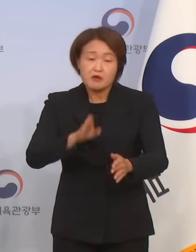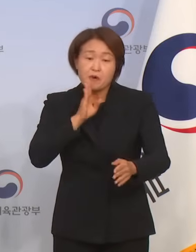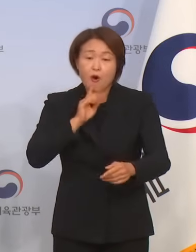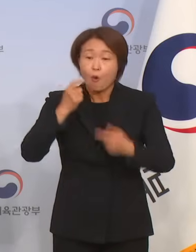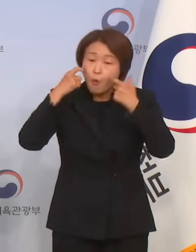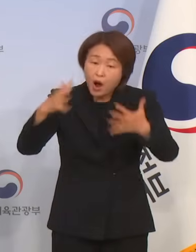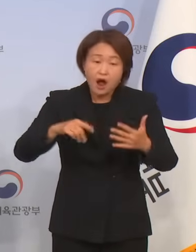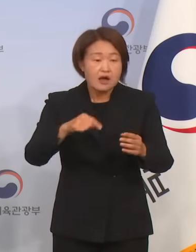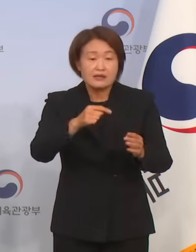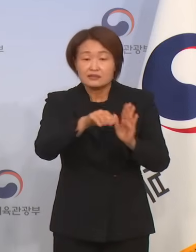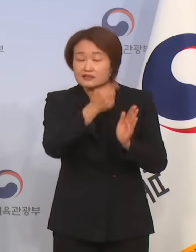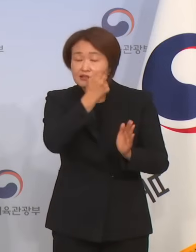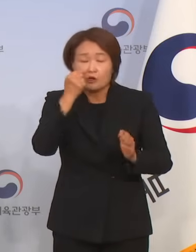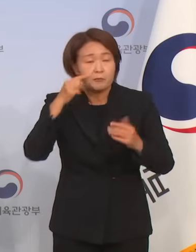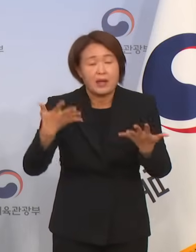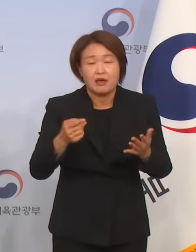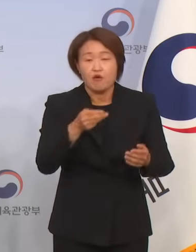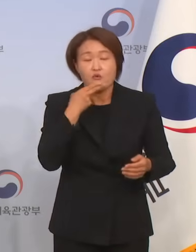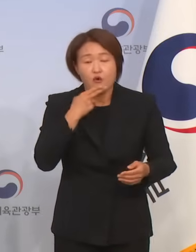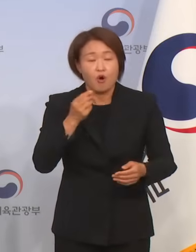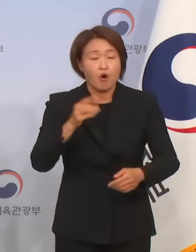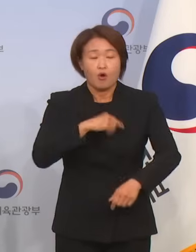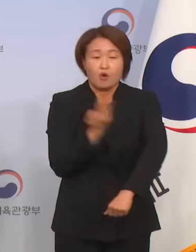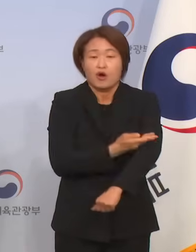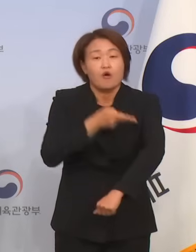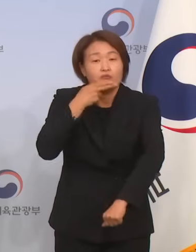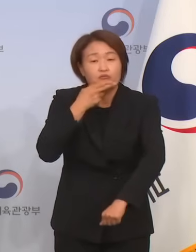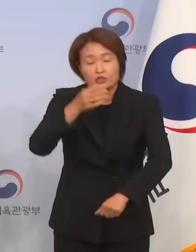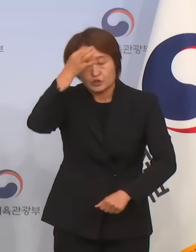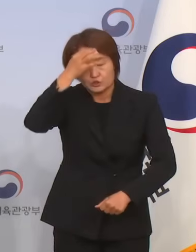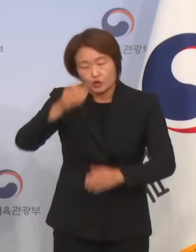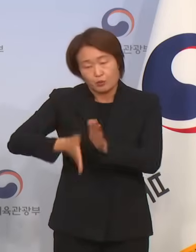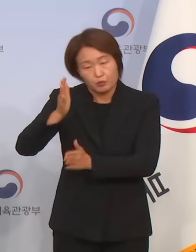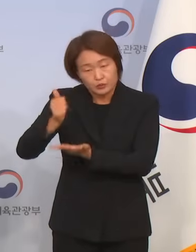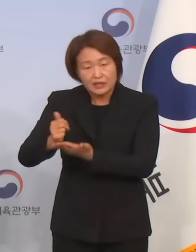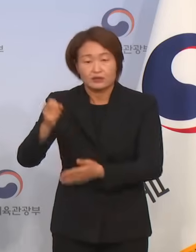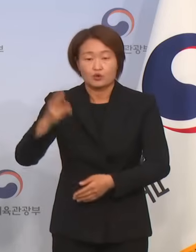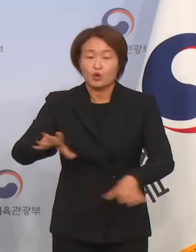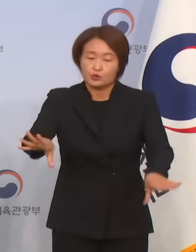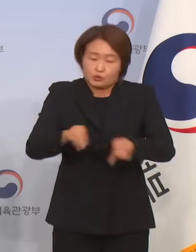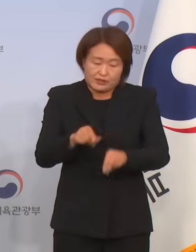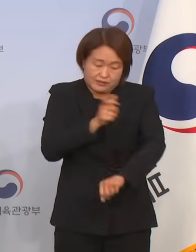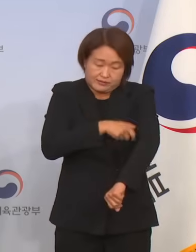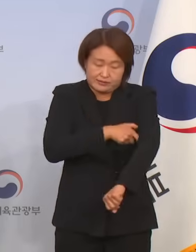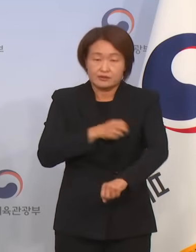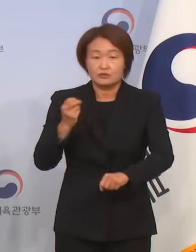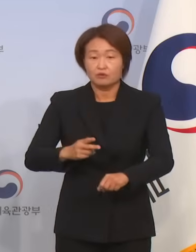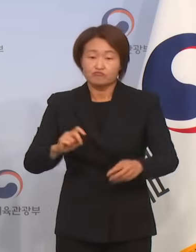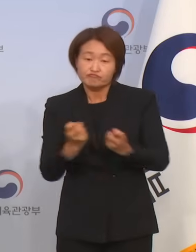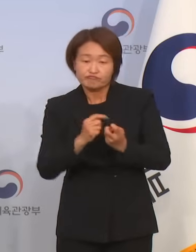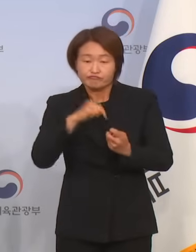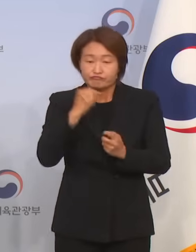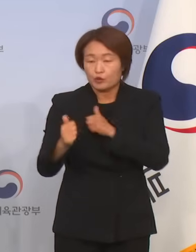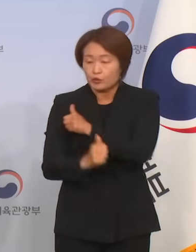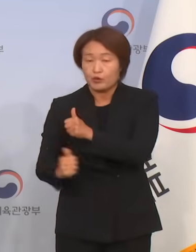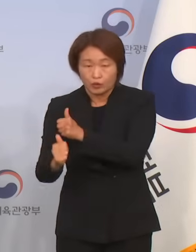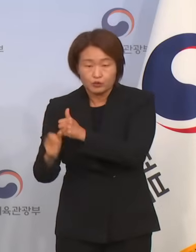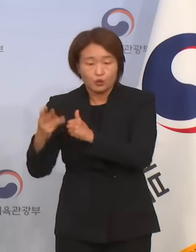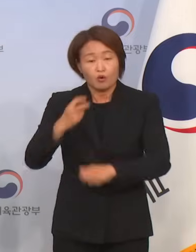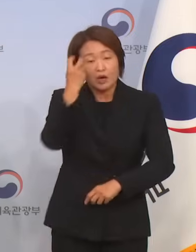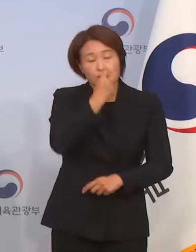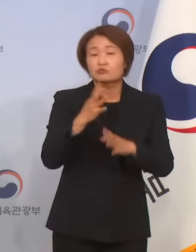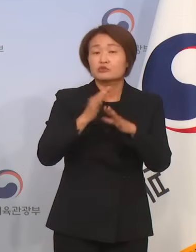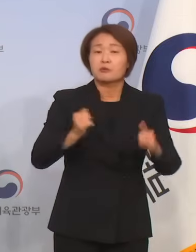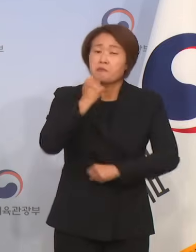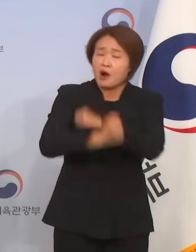없이 선임 권한이 없는 기술본부, 기술총괄이사, 전력강화위원회 또는 감독